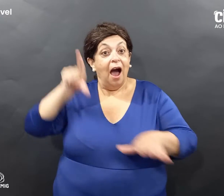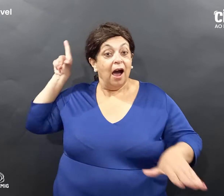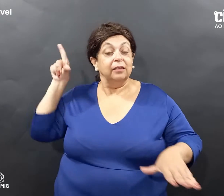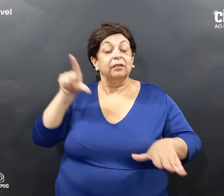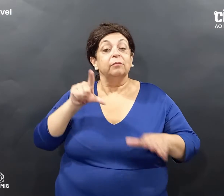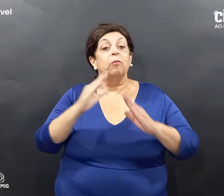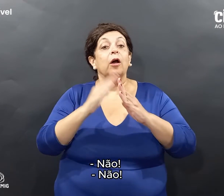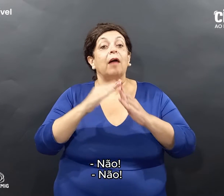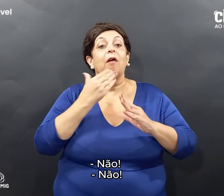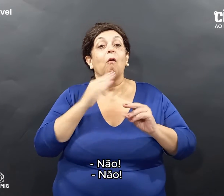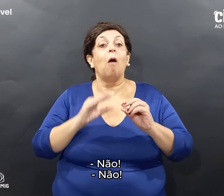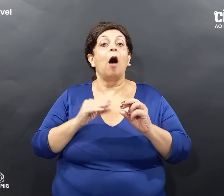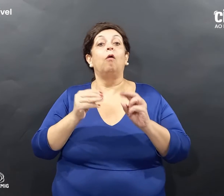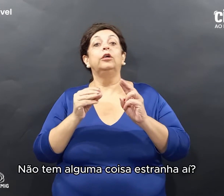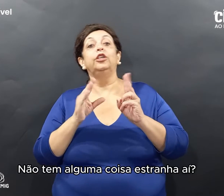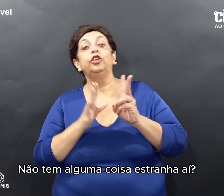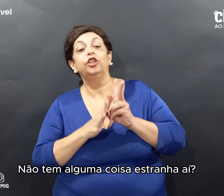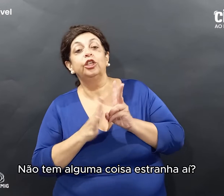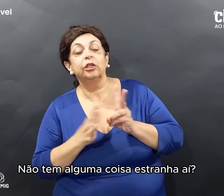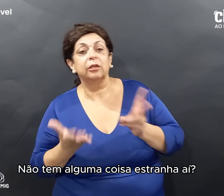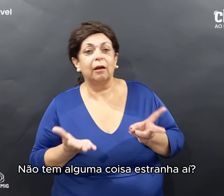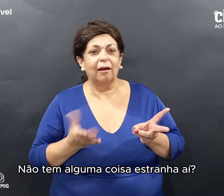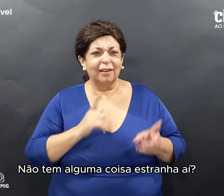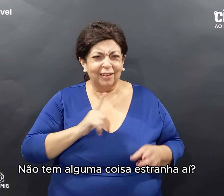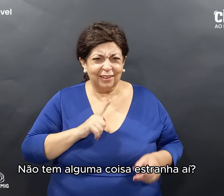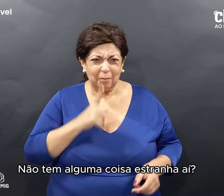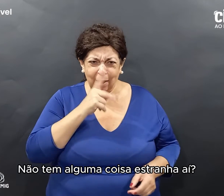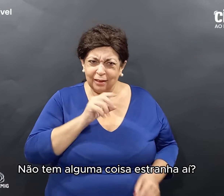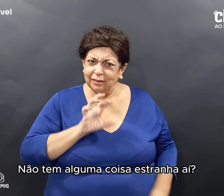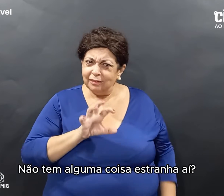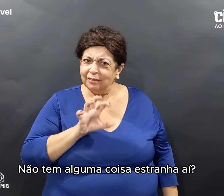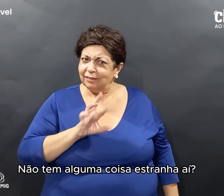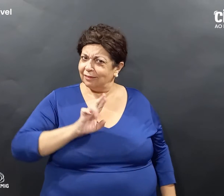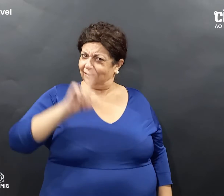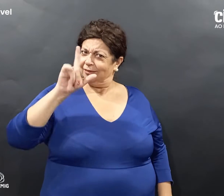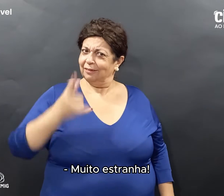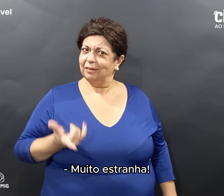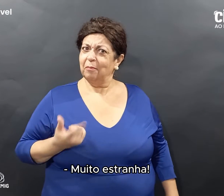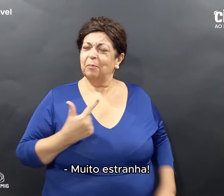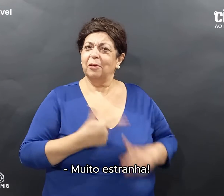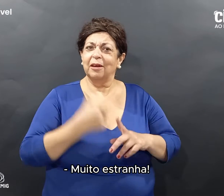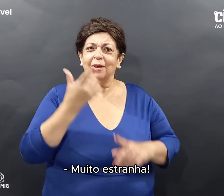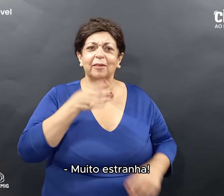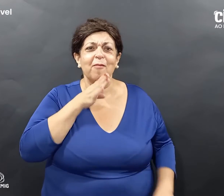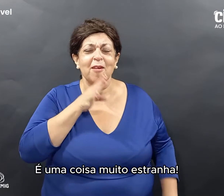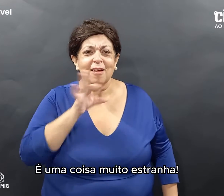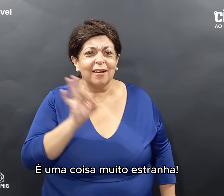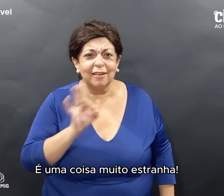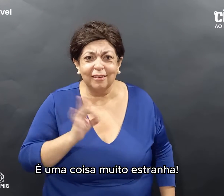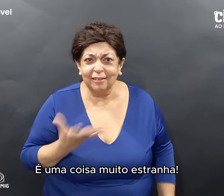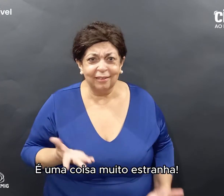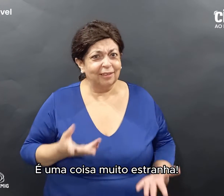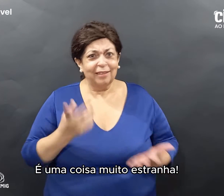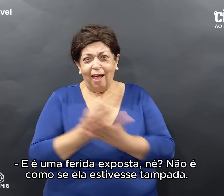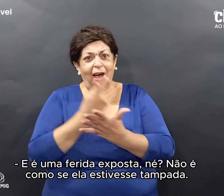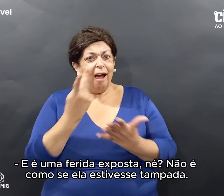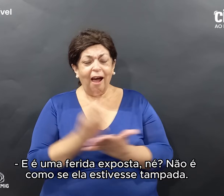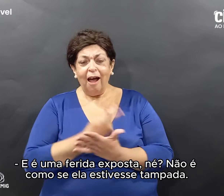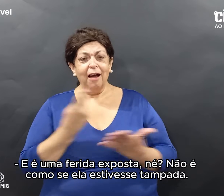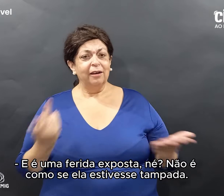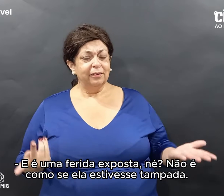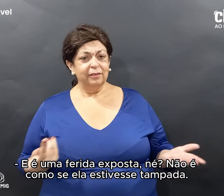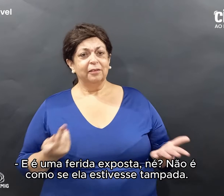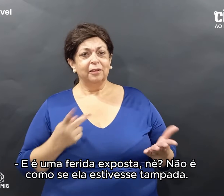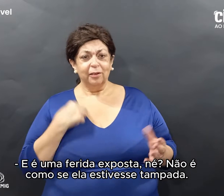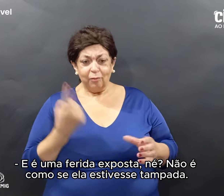Não. Não. Não tem alguma coisa estranha aí? muito É estranha. uma coisa muito estranha. E é uma